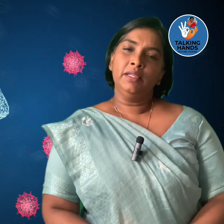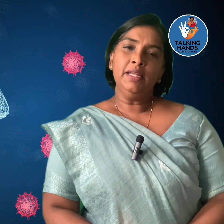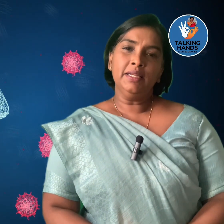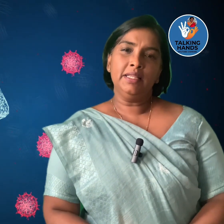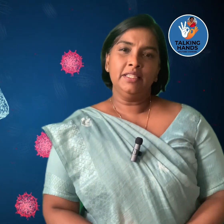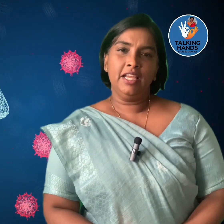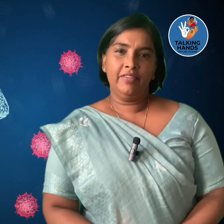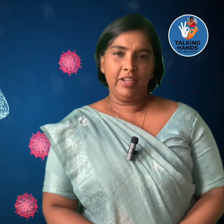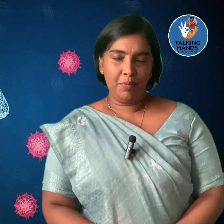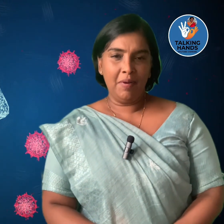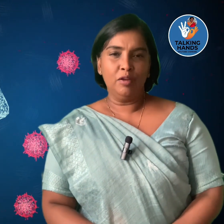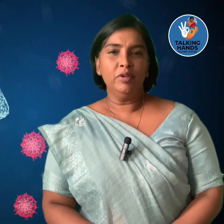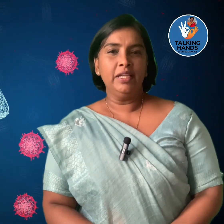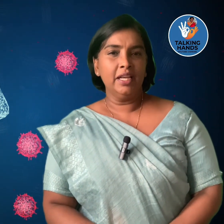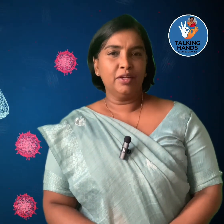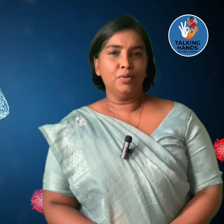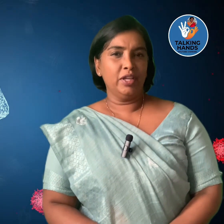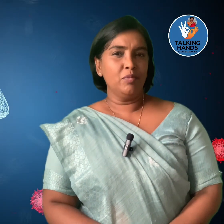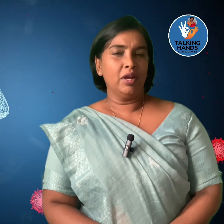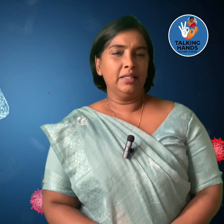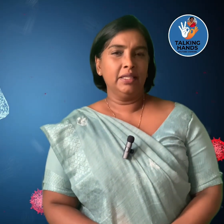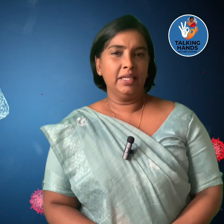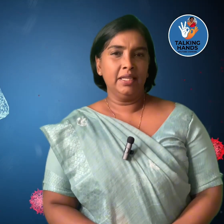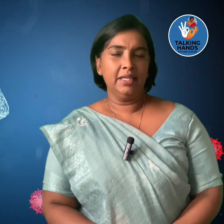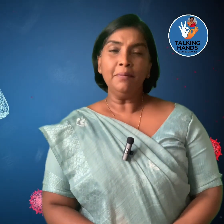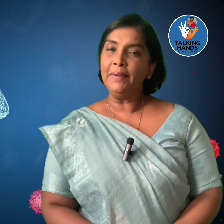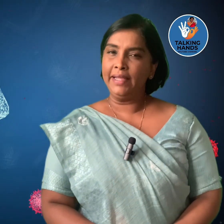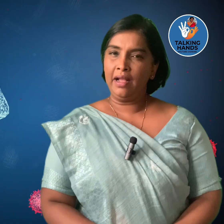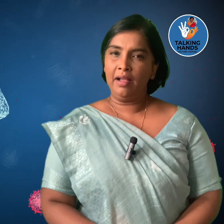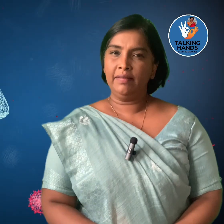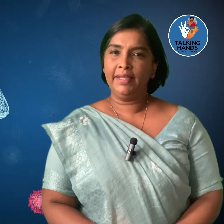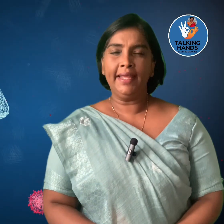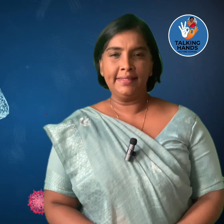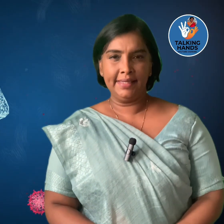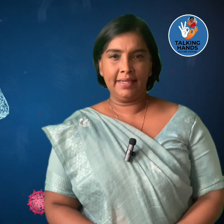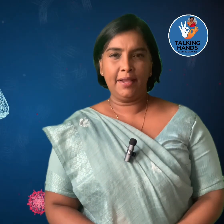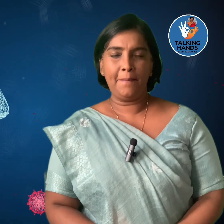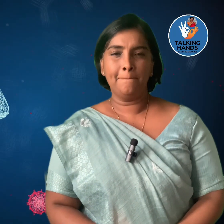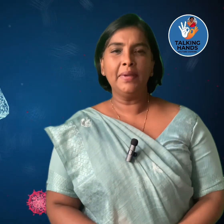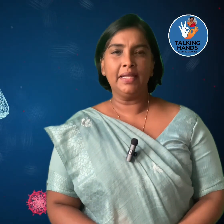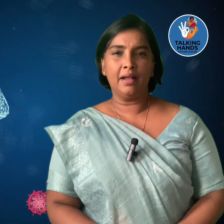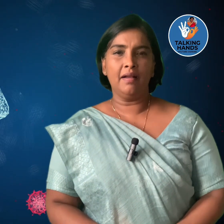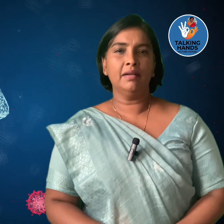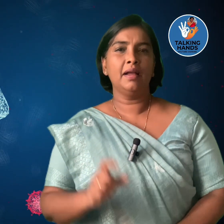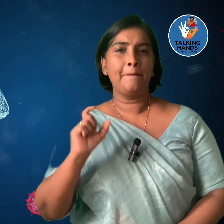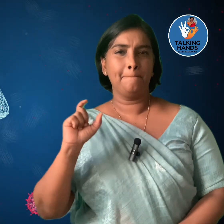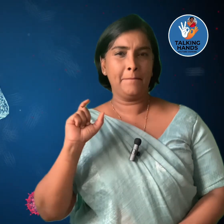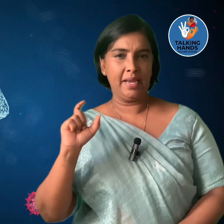ඊළඟ සංඥාවෙන් අපි බලමු ඊළඟ රෝගය මොකක්ද කියන එක. පිළිකාව, කැන්සර් එක. පිළිකාව.